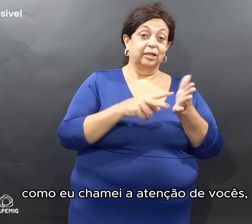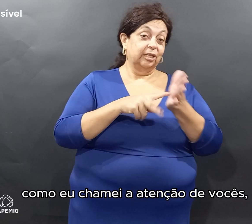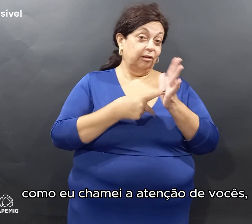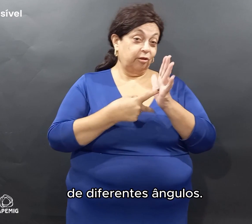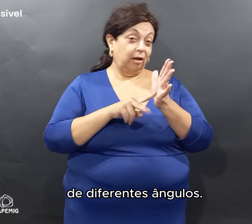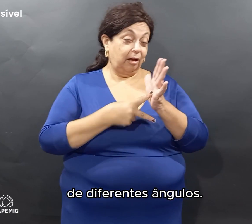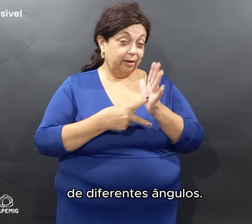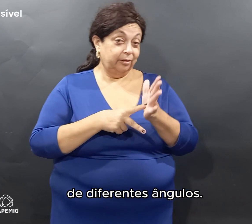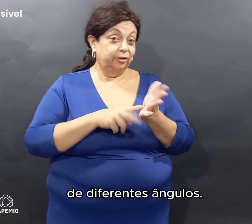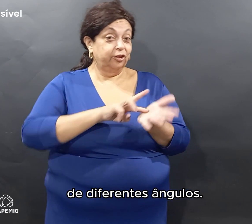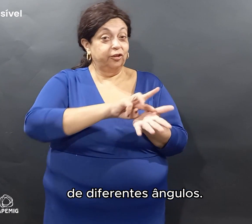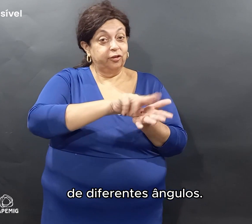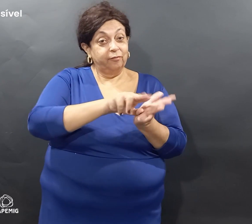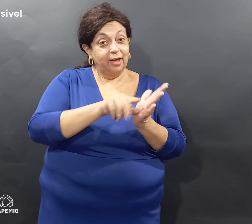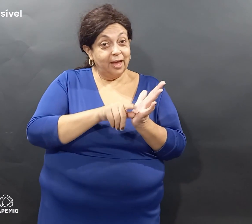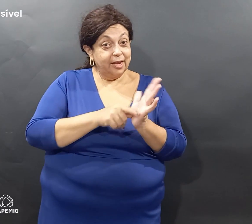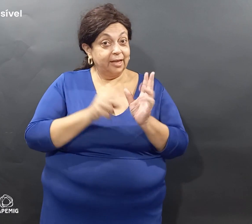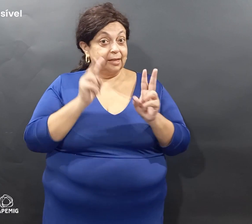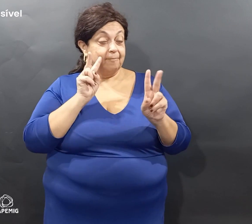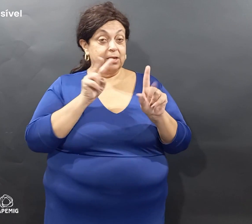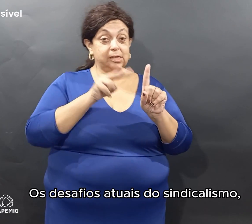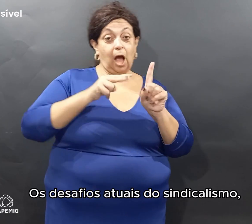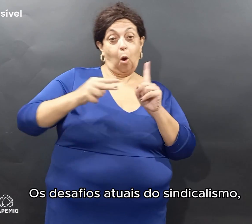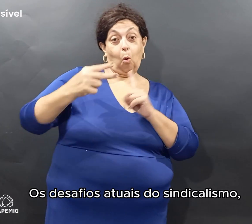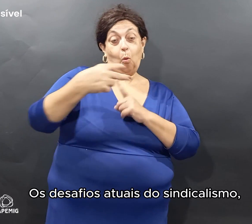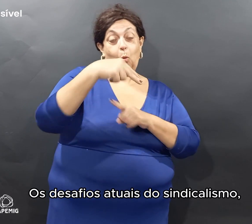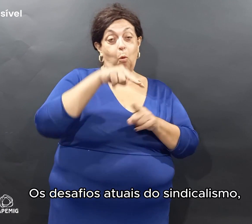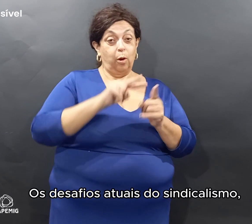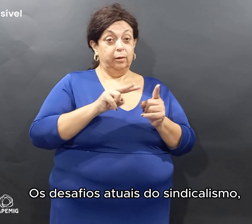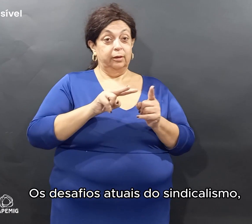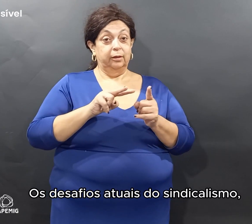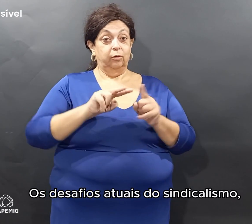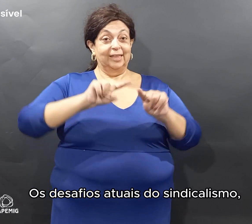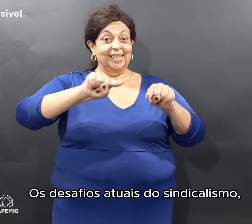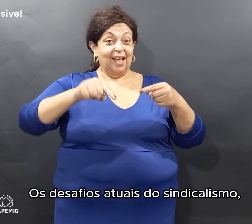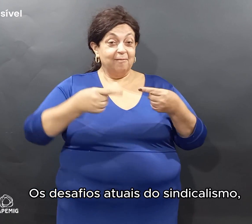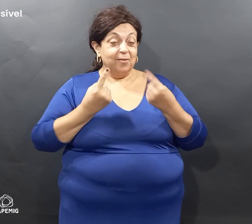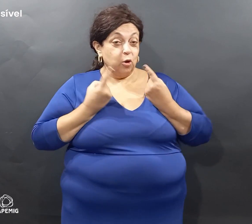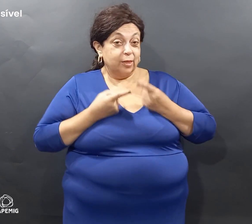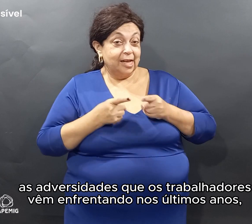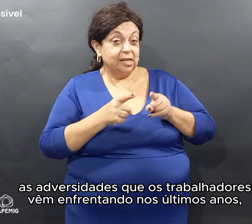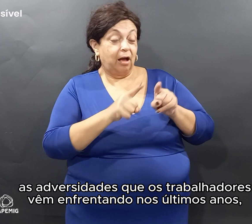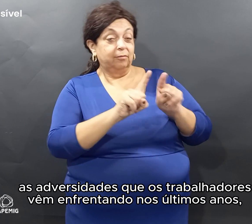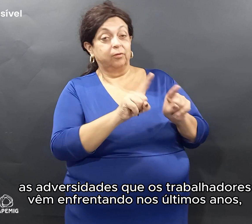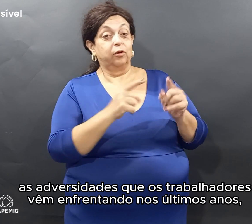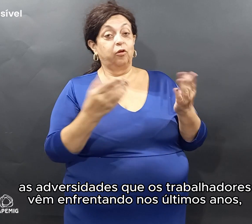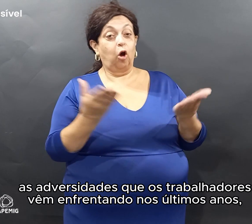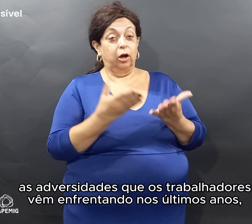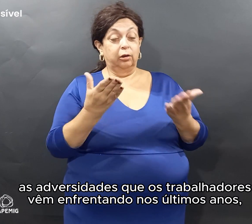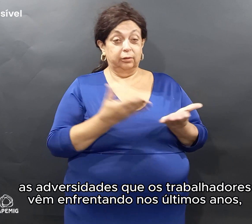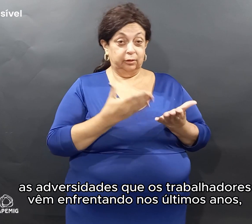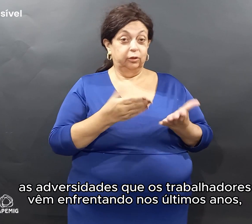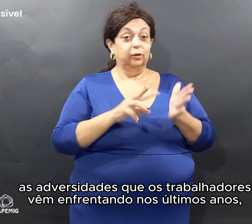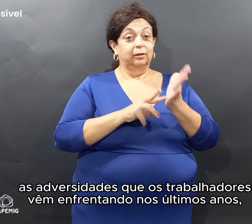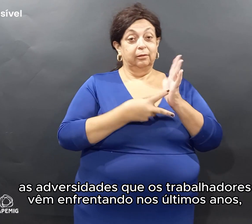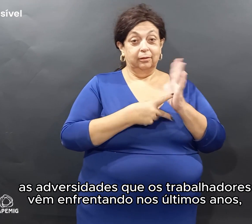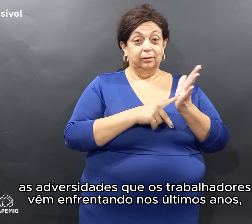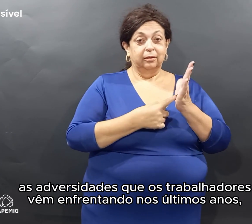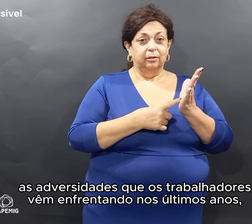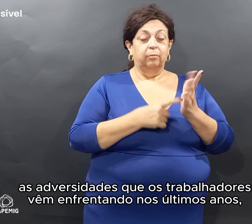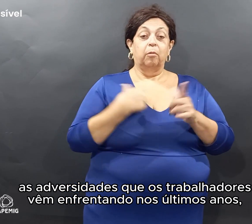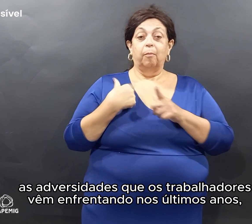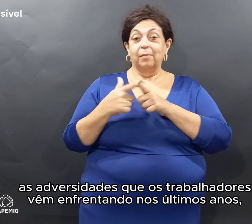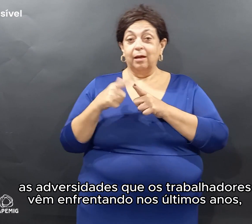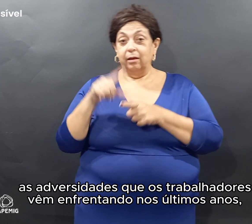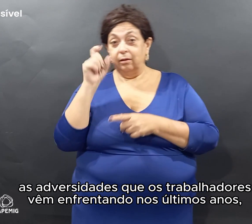atenção de vocês, de diferentes ângulos. Os desafios atuais do sindicalismo, as adversidades que os